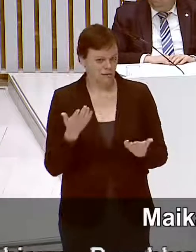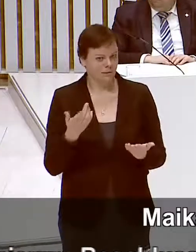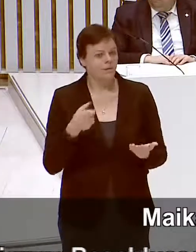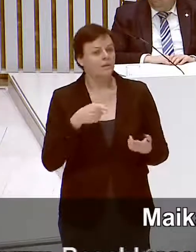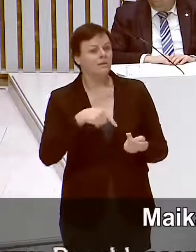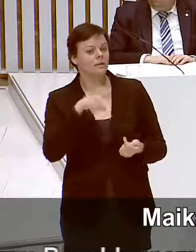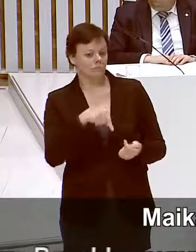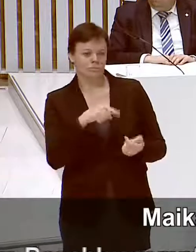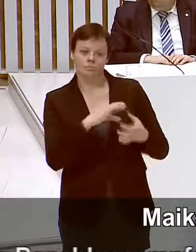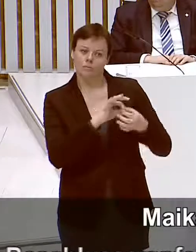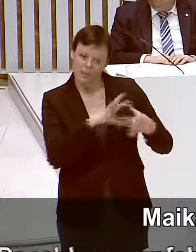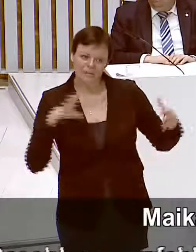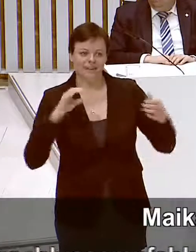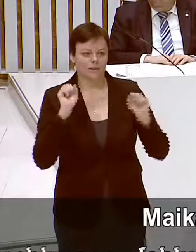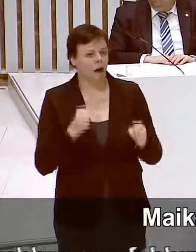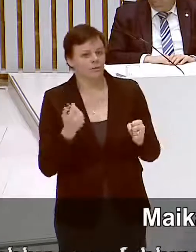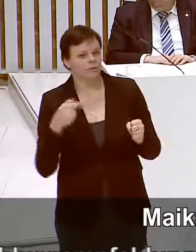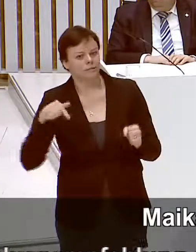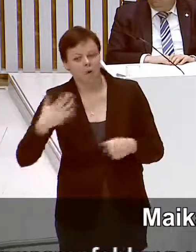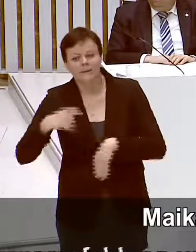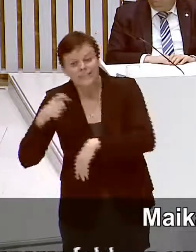Raum nutzt allen. Mit dem